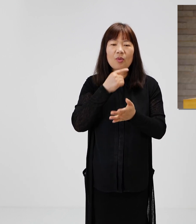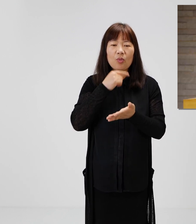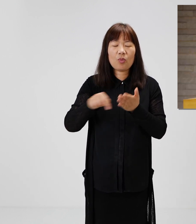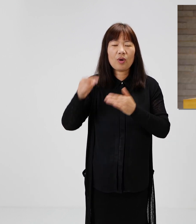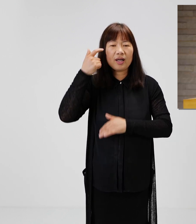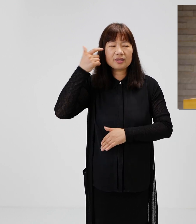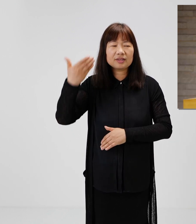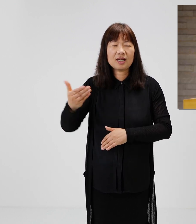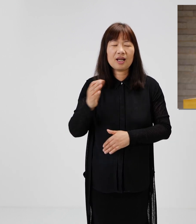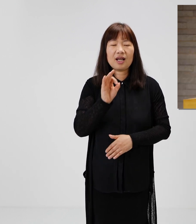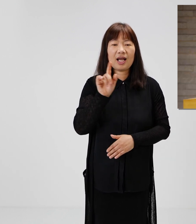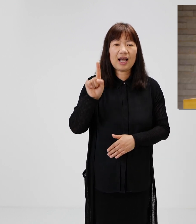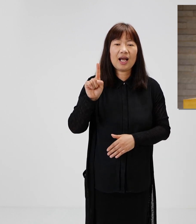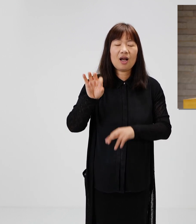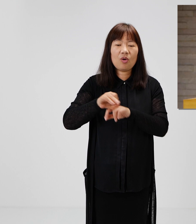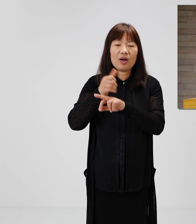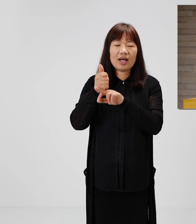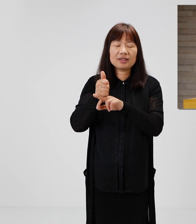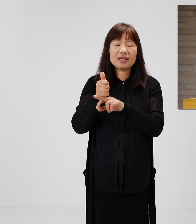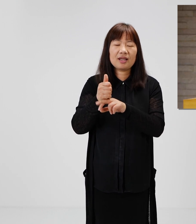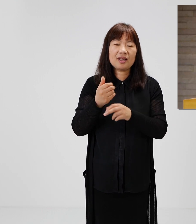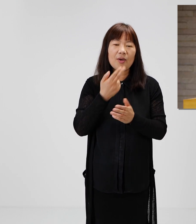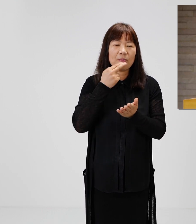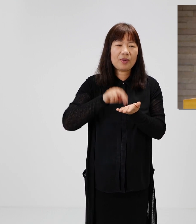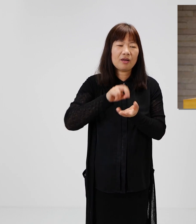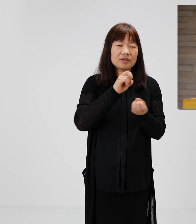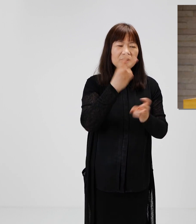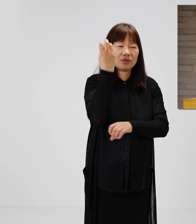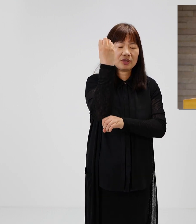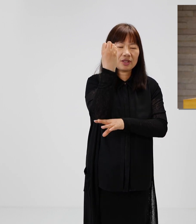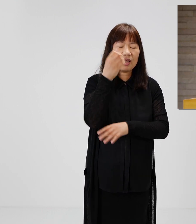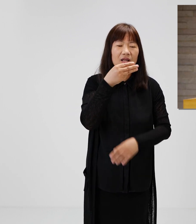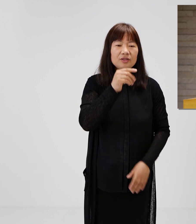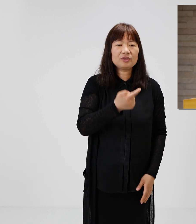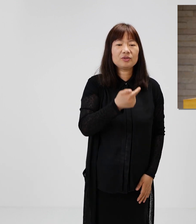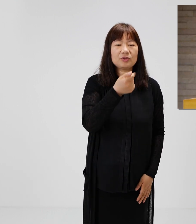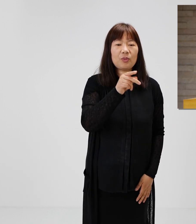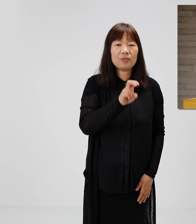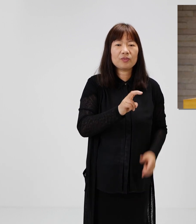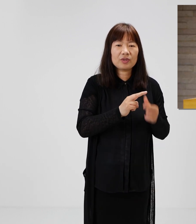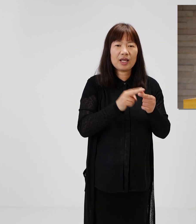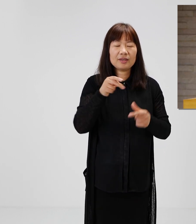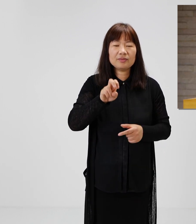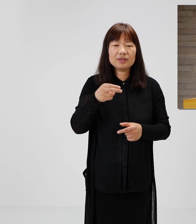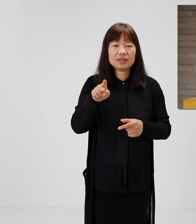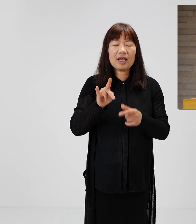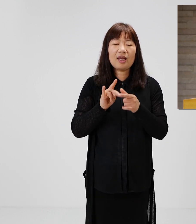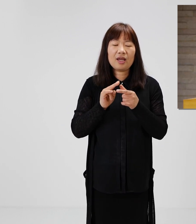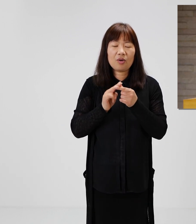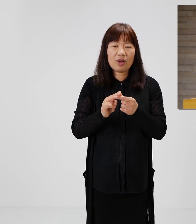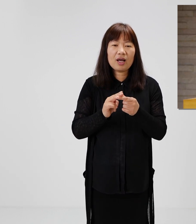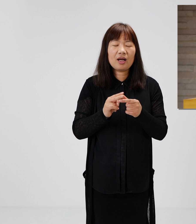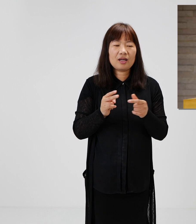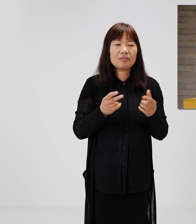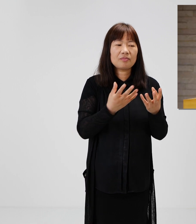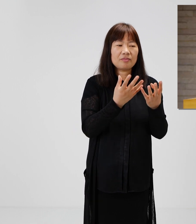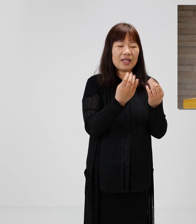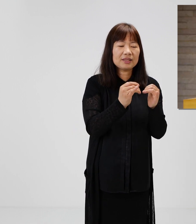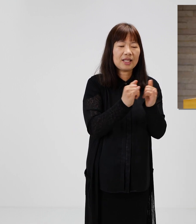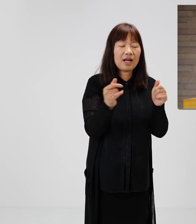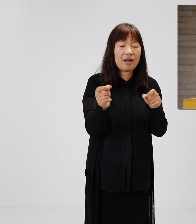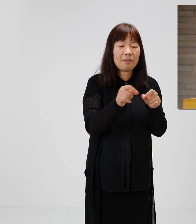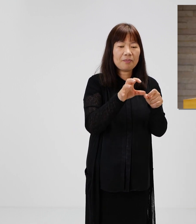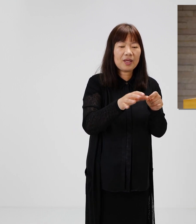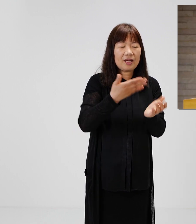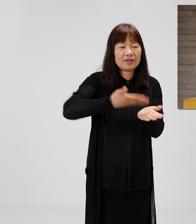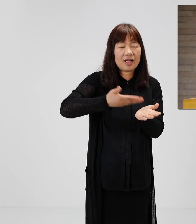조소 초본이 름과 서기관 심세와 그의 동료 앞에서 낭독되매